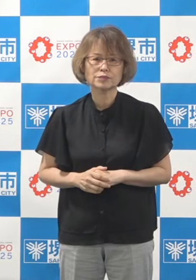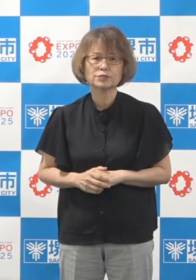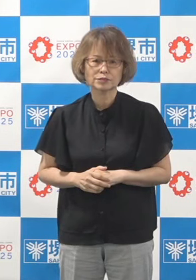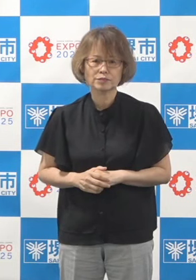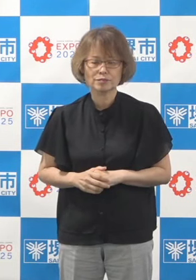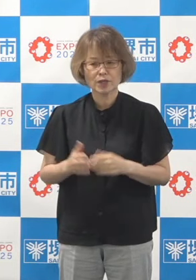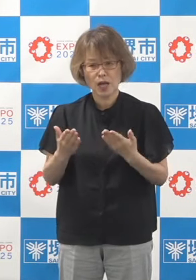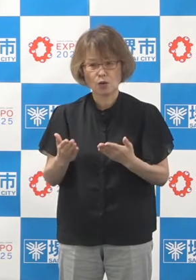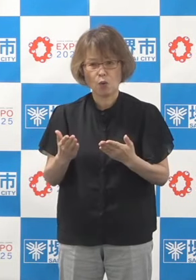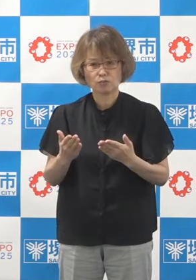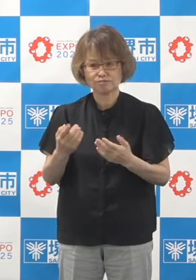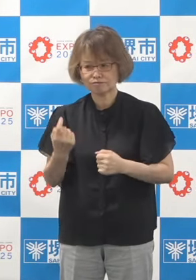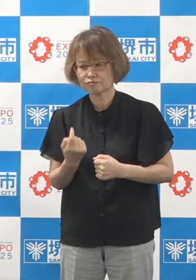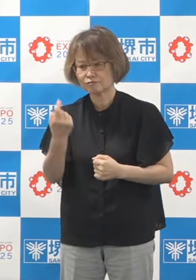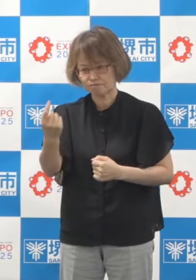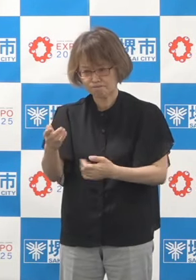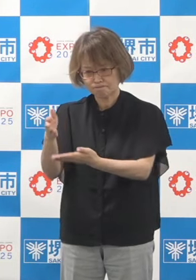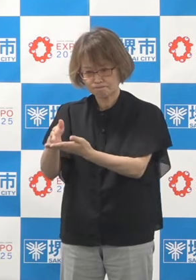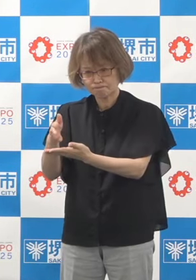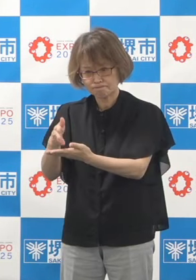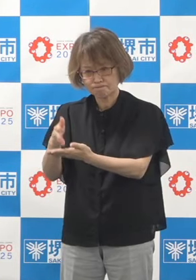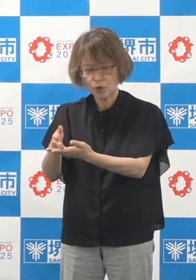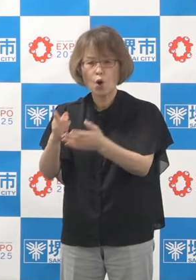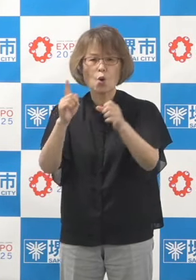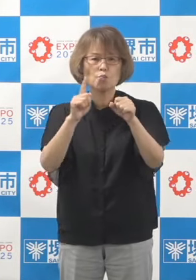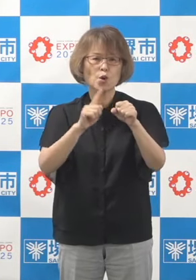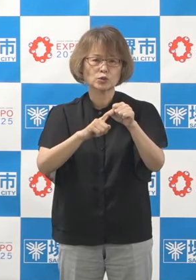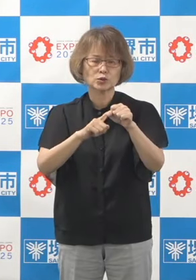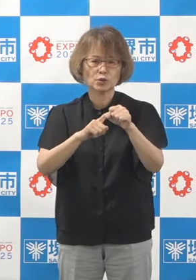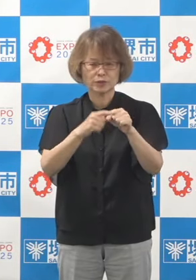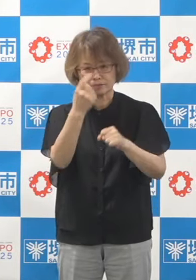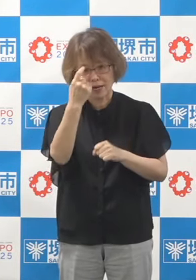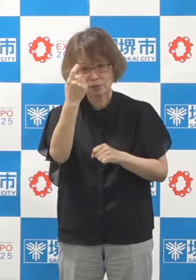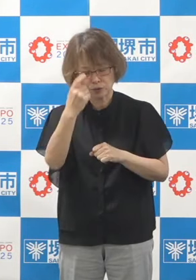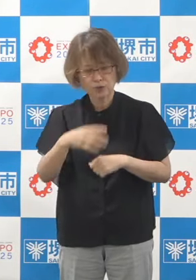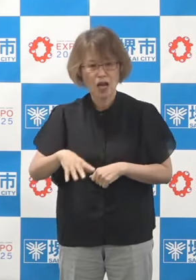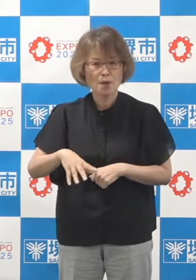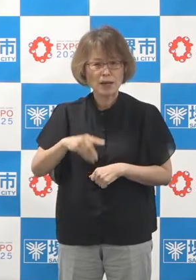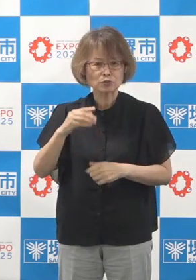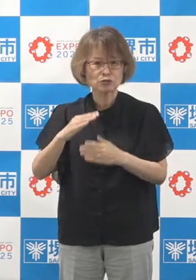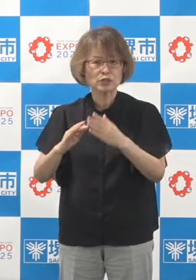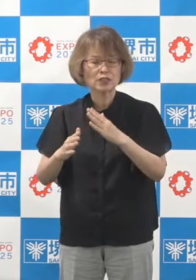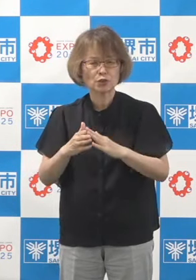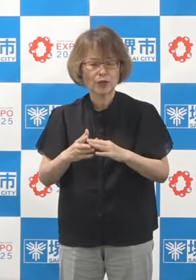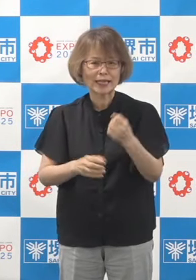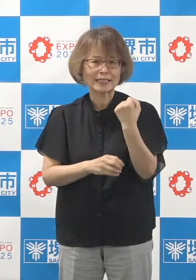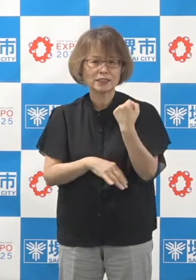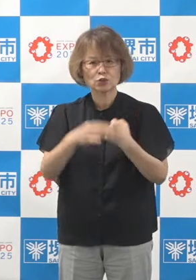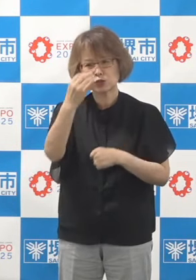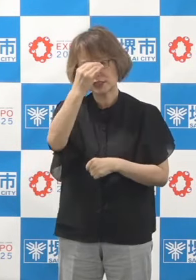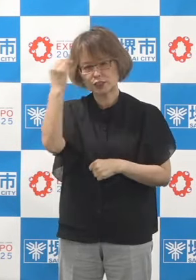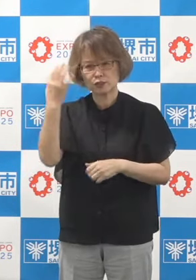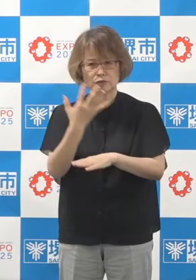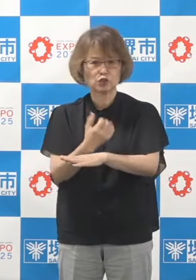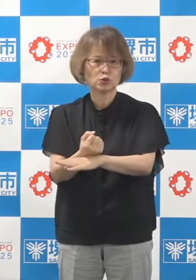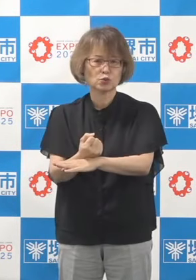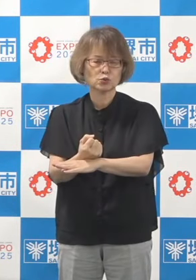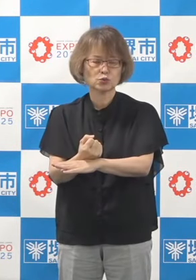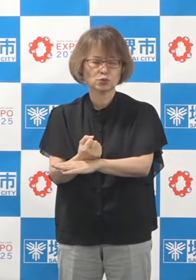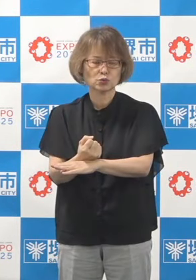学校等へ講話に行ってもらうことを目標に実施をします。まず、戦争に関する基礎知識の習得